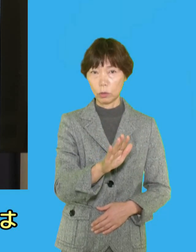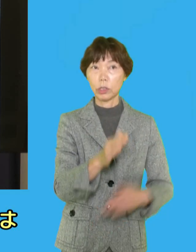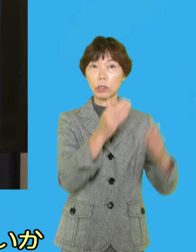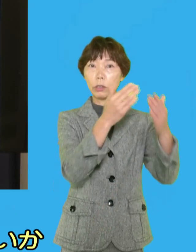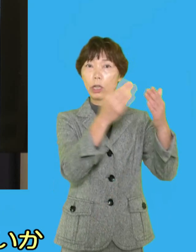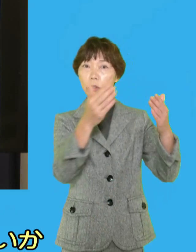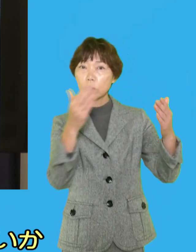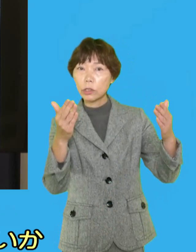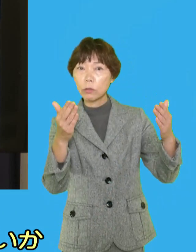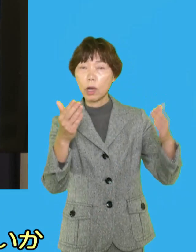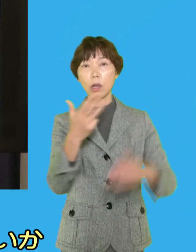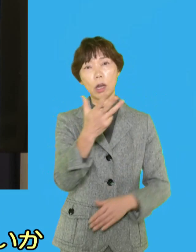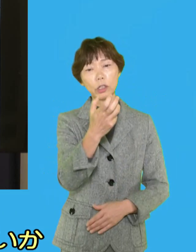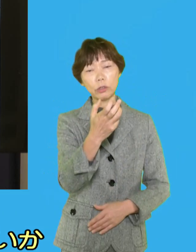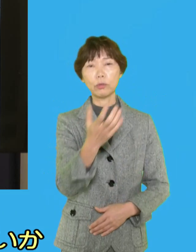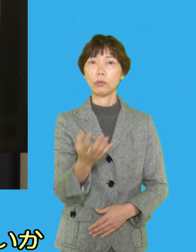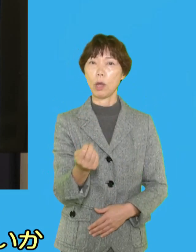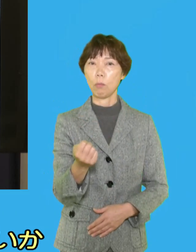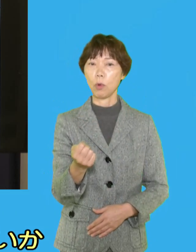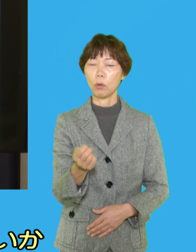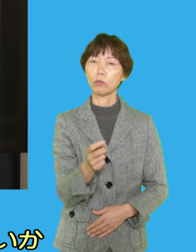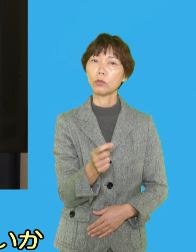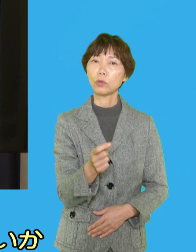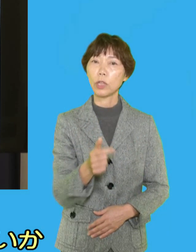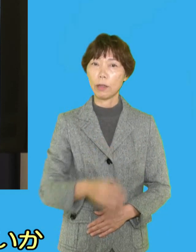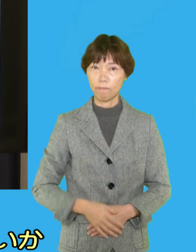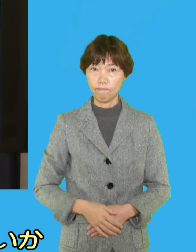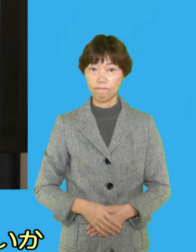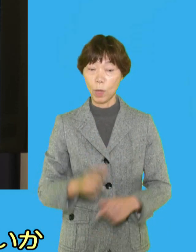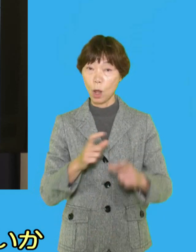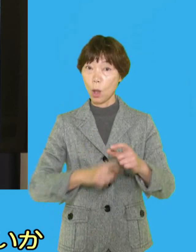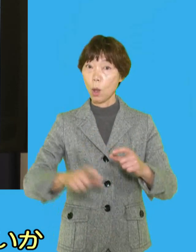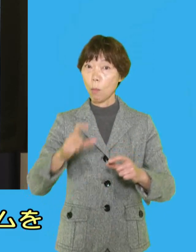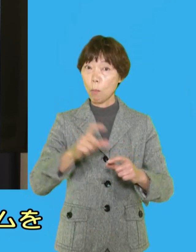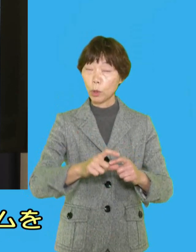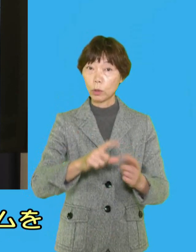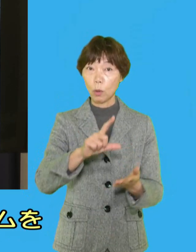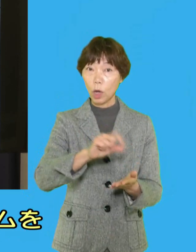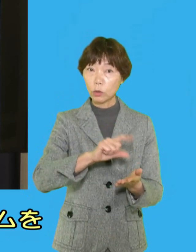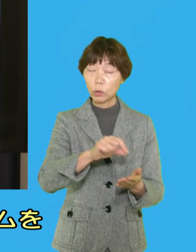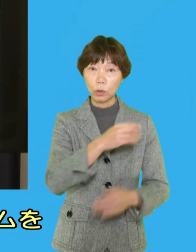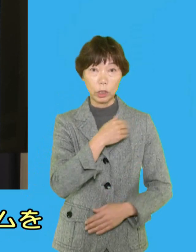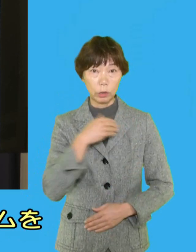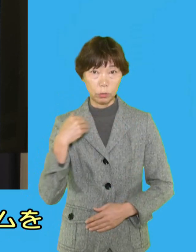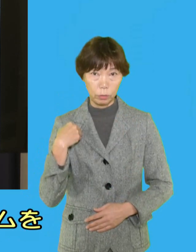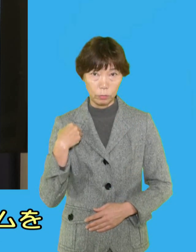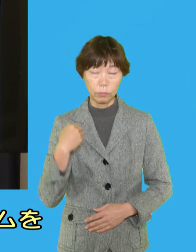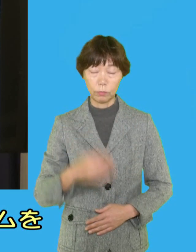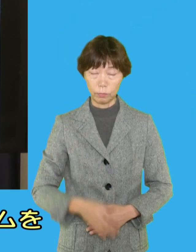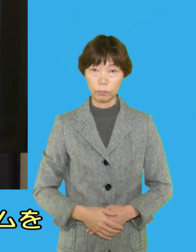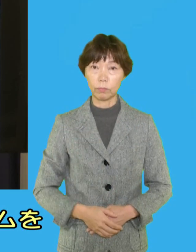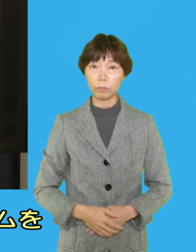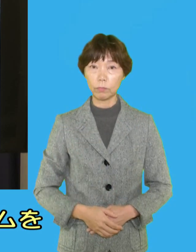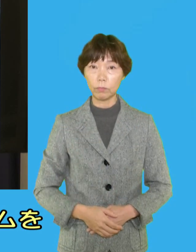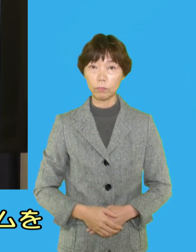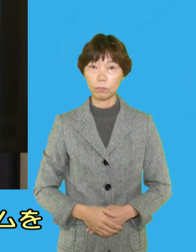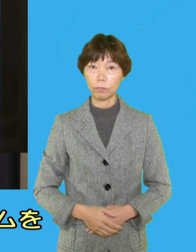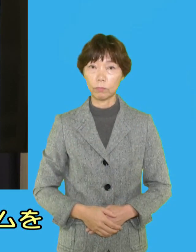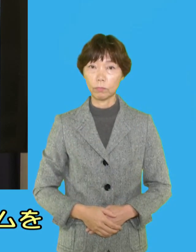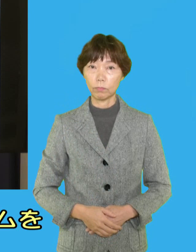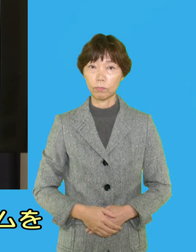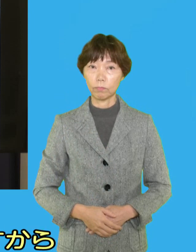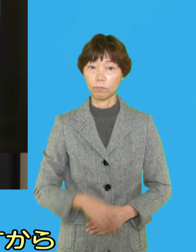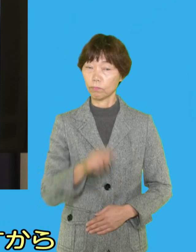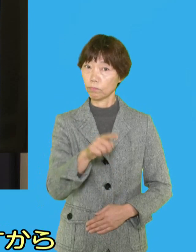で、まあ、もう少しきちんと活用ができるんじゃないかと、まあ、この時にですね、これはミュージアムを作